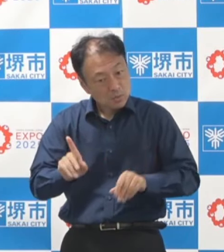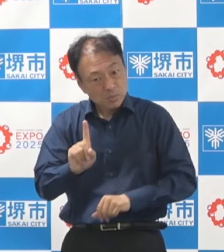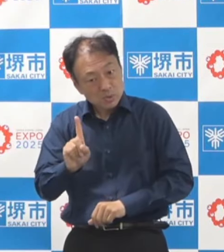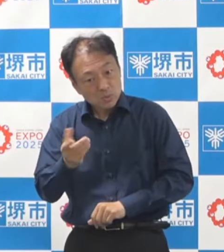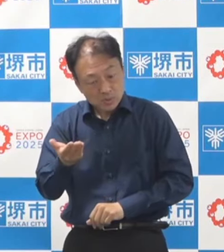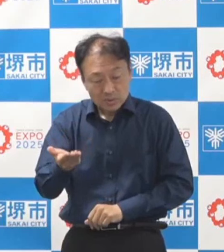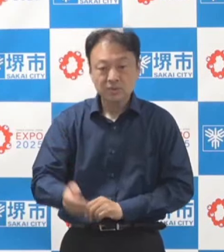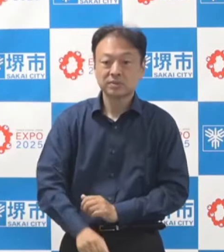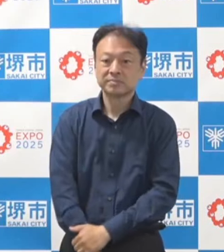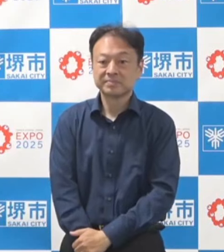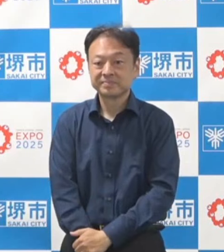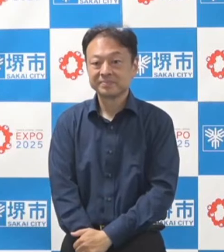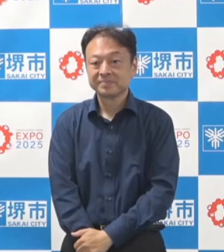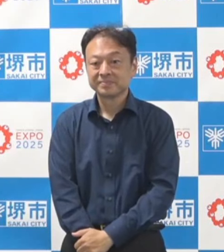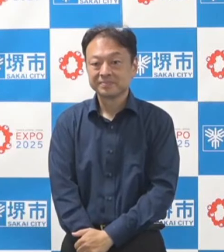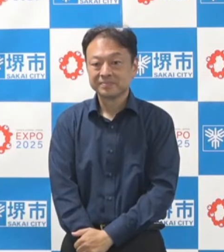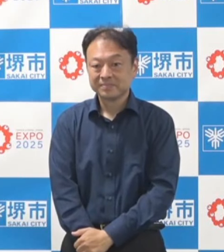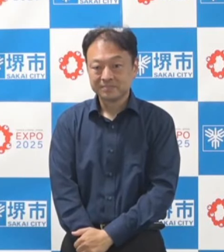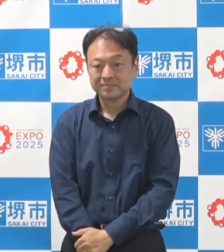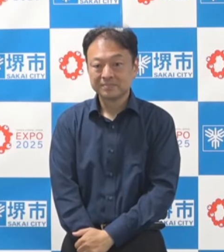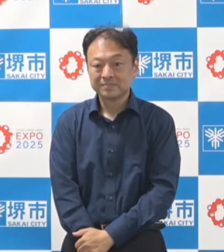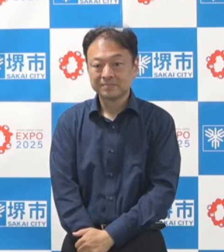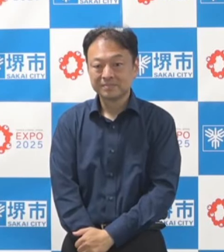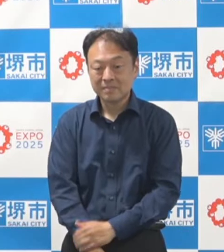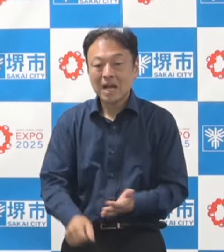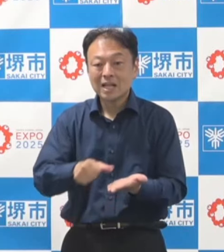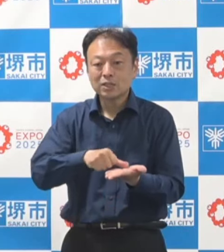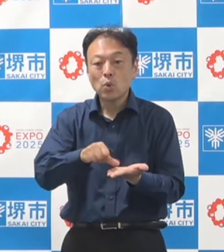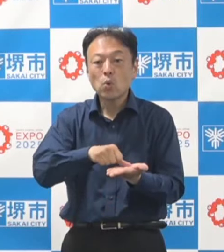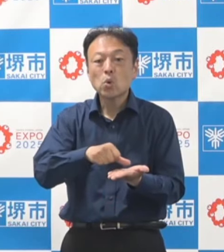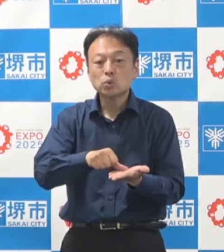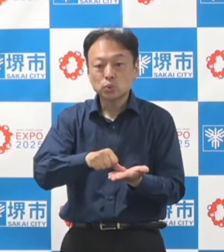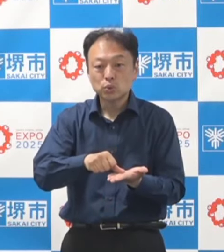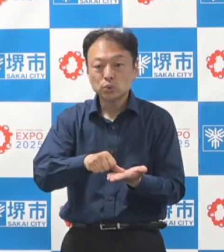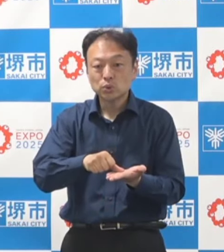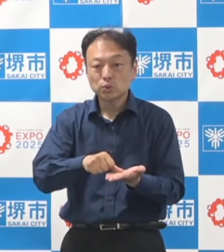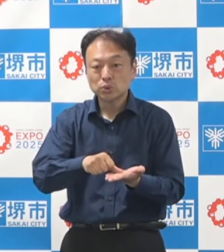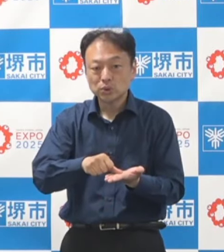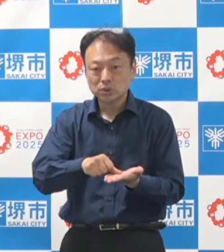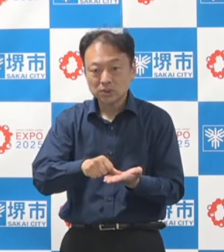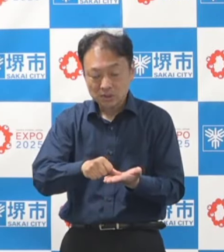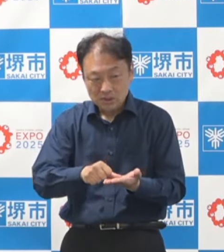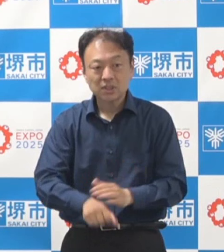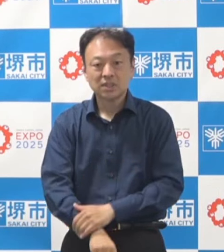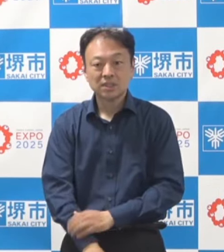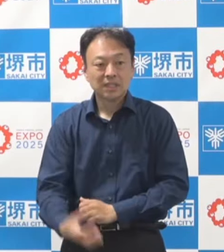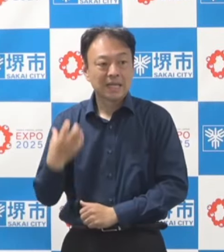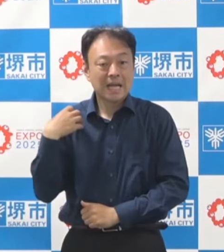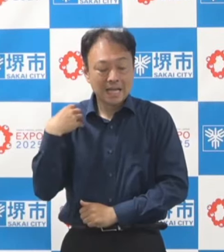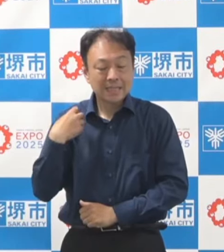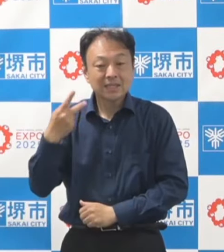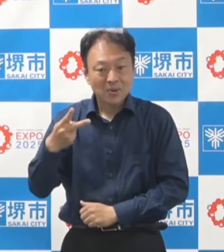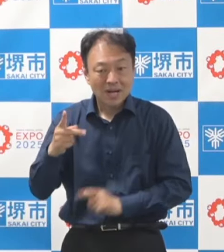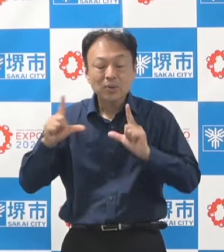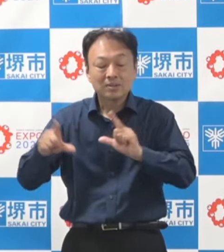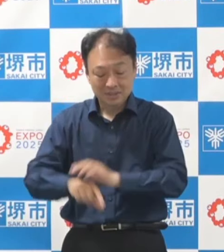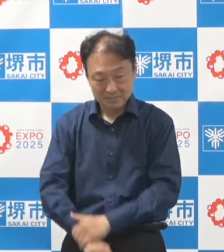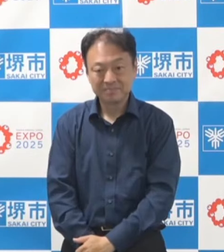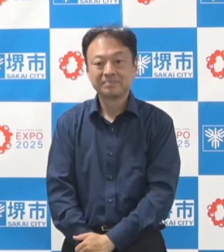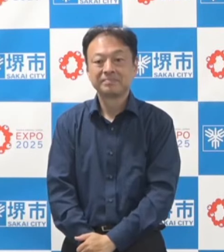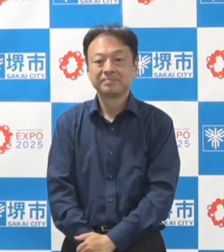どういうふうに理解したらいいですか。 はい、登録とサービスという認識でよろしいですね。はい、 はい、すいません、担当からよろしくお願いします。